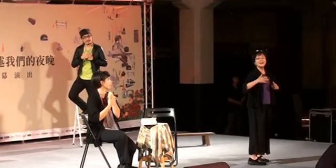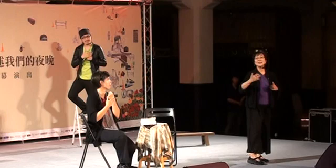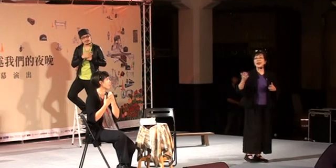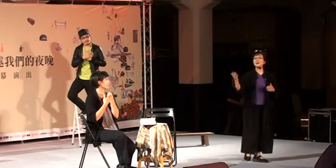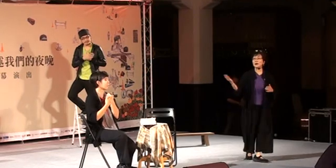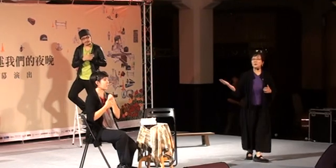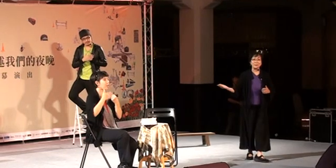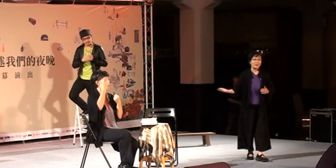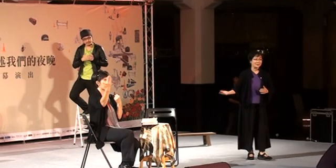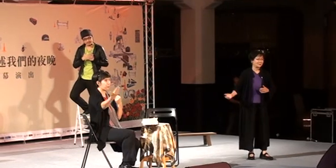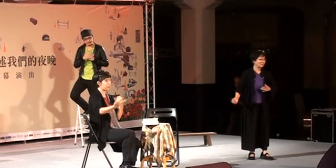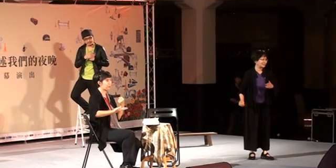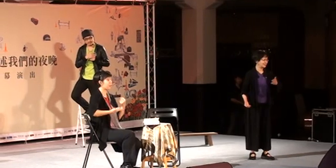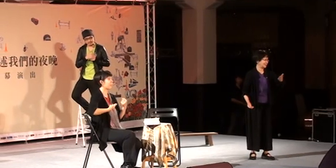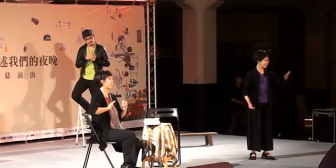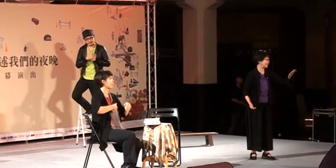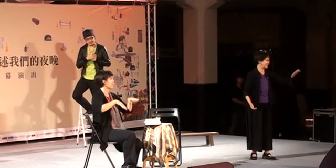才让我们